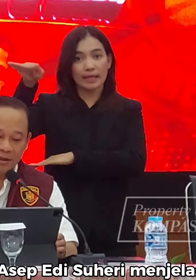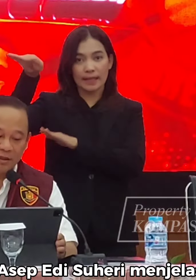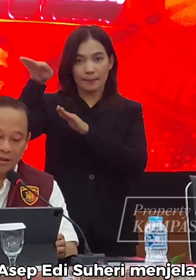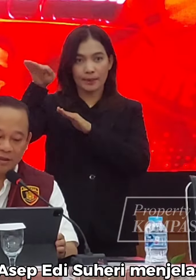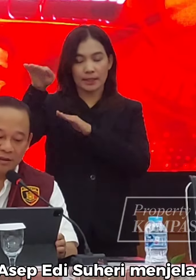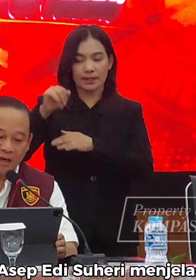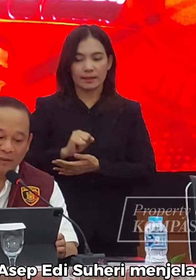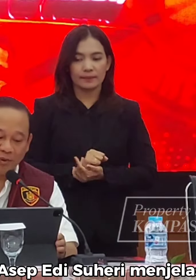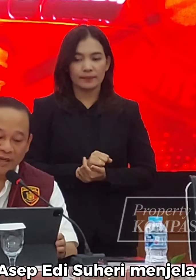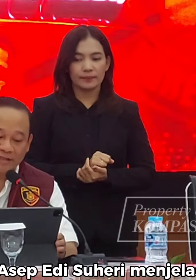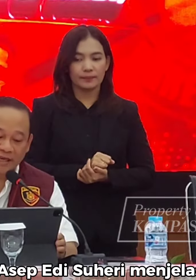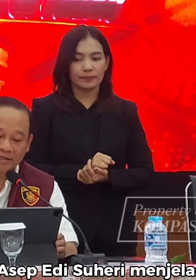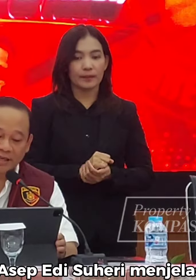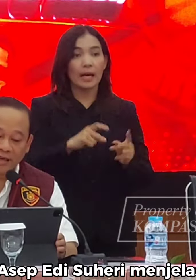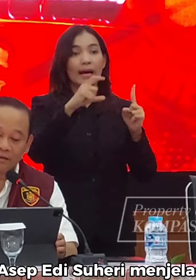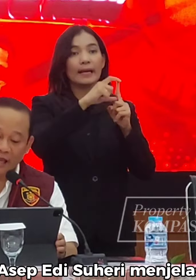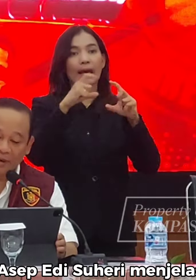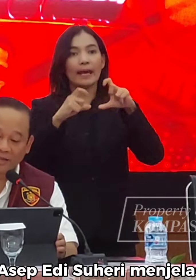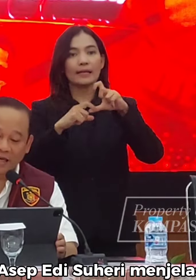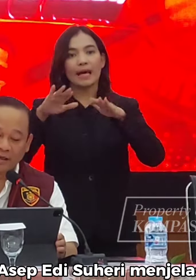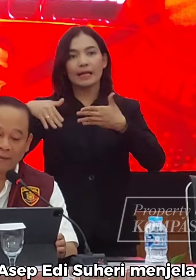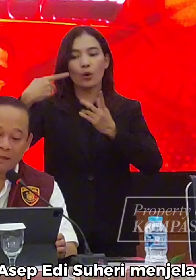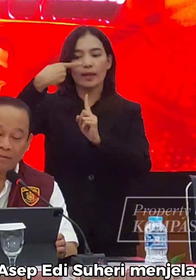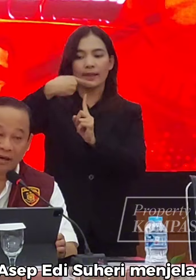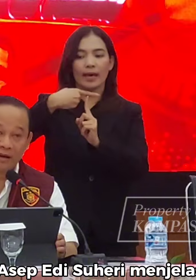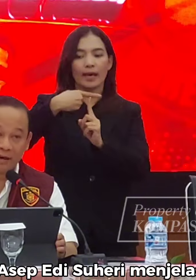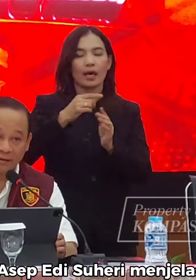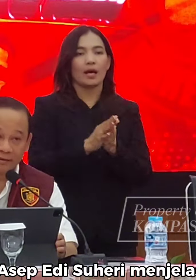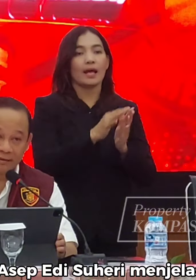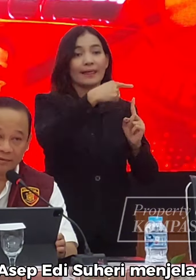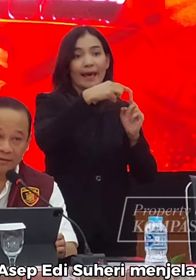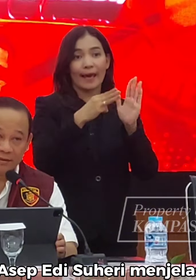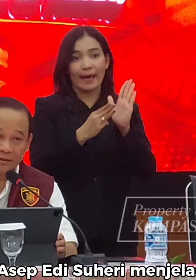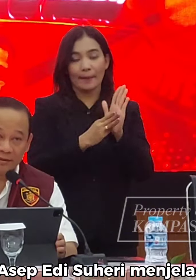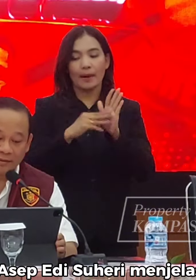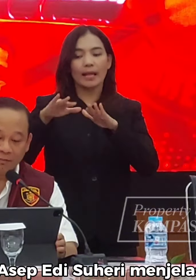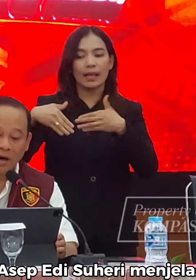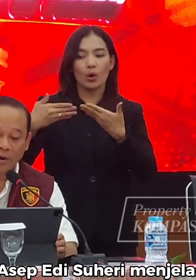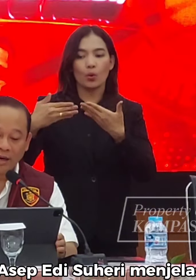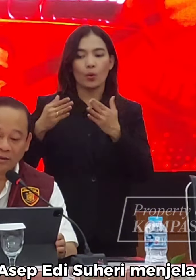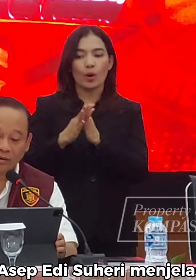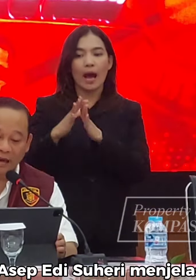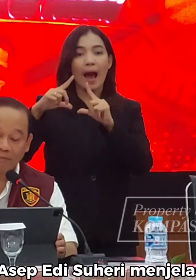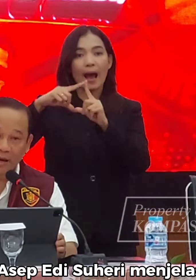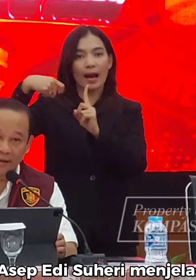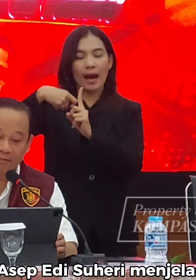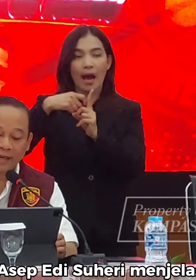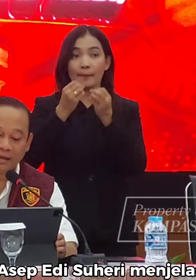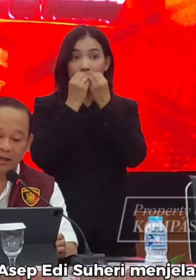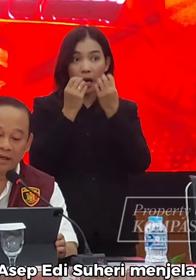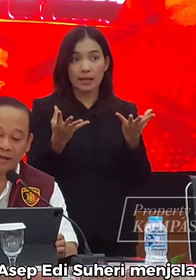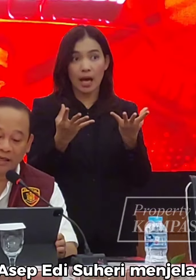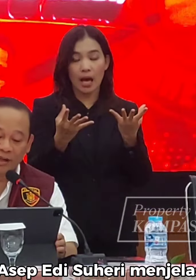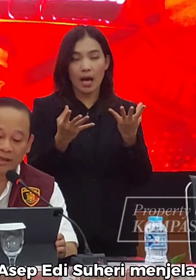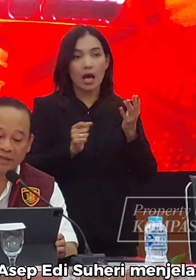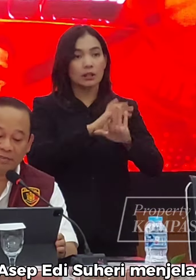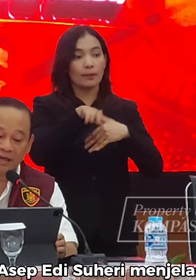dijambi adapun dsst dan PM alssak menerangkan bahwa total lapak yang mereka